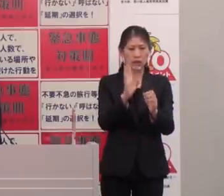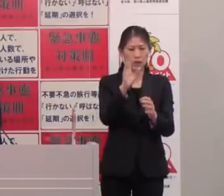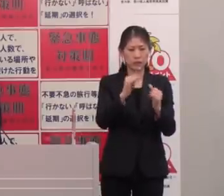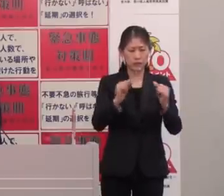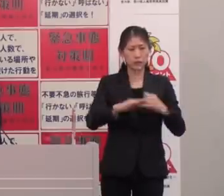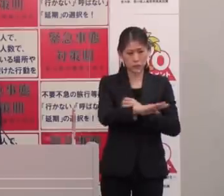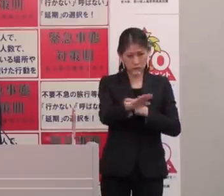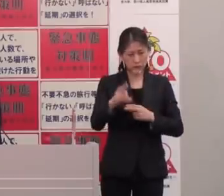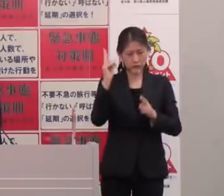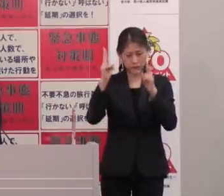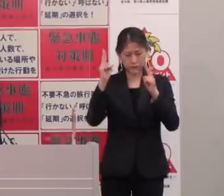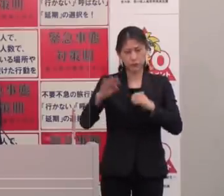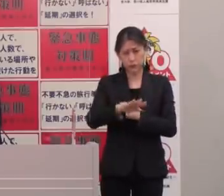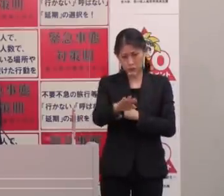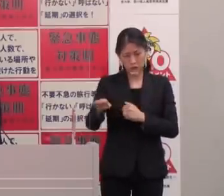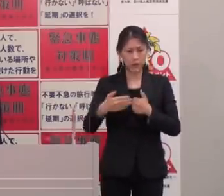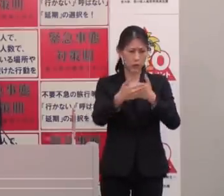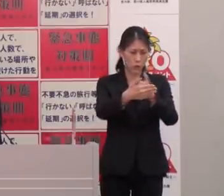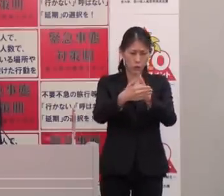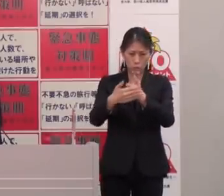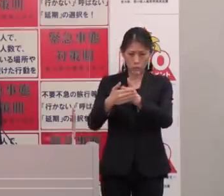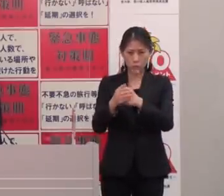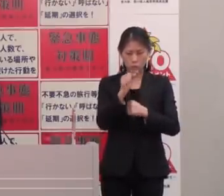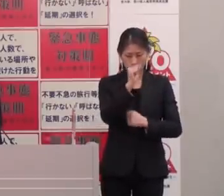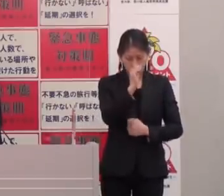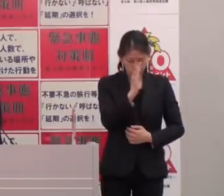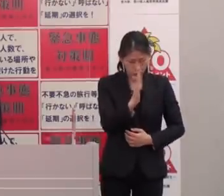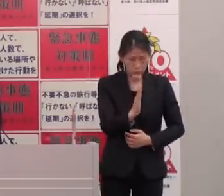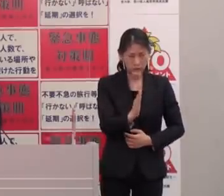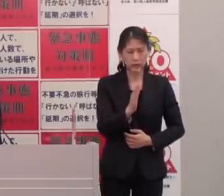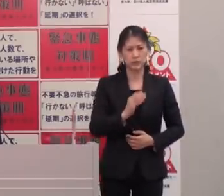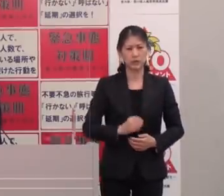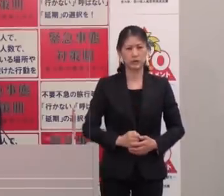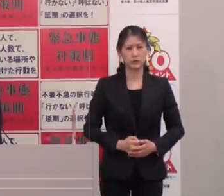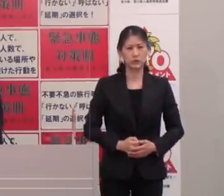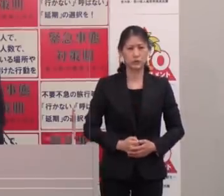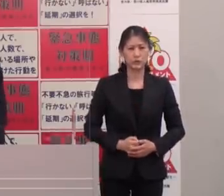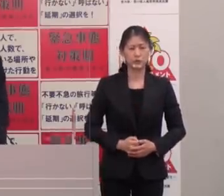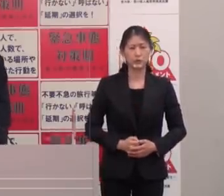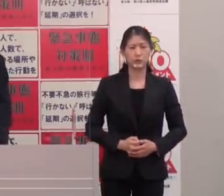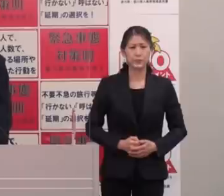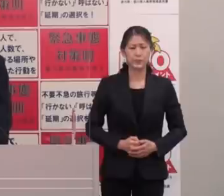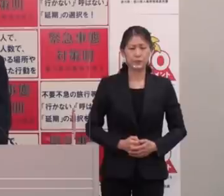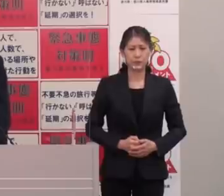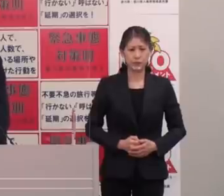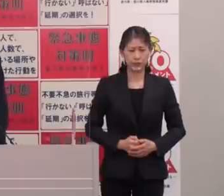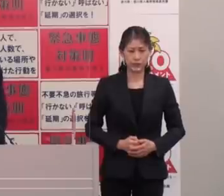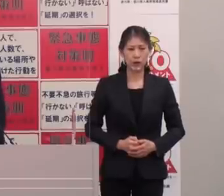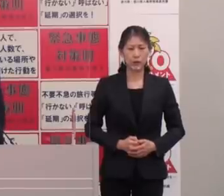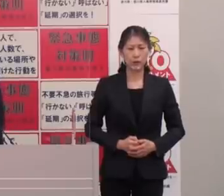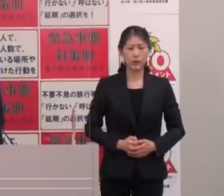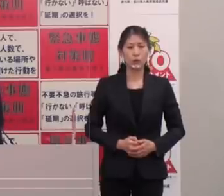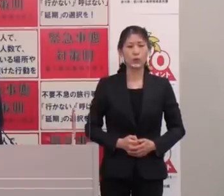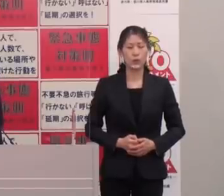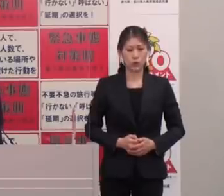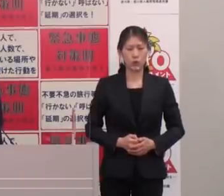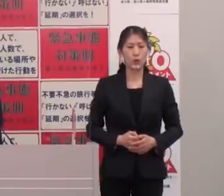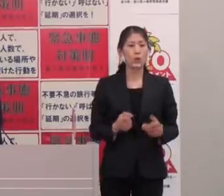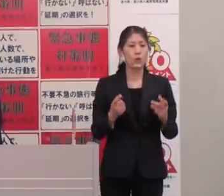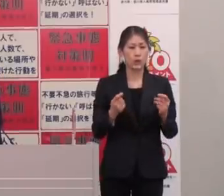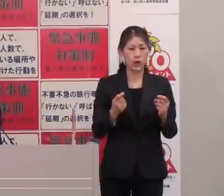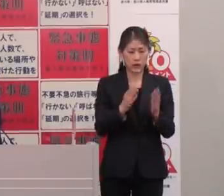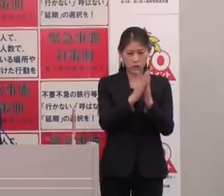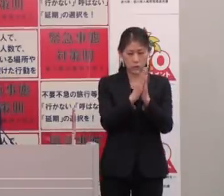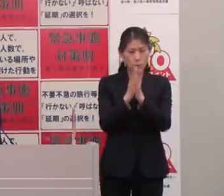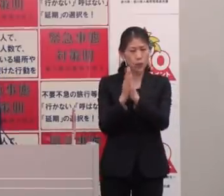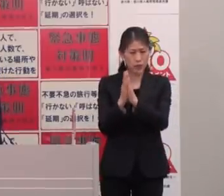のご協力をよろしくお願いする次第であります。なお、この趣旨の同様の要請につき